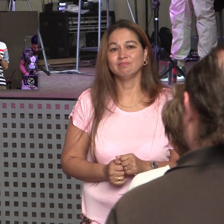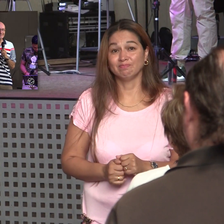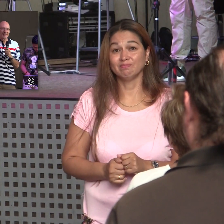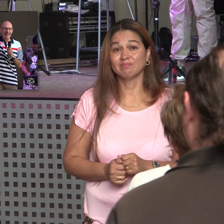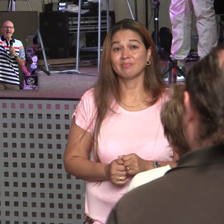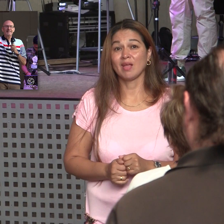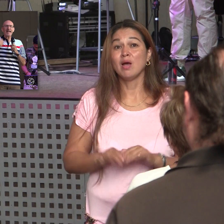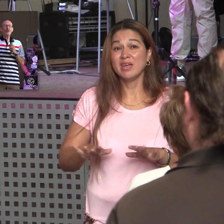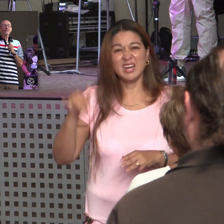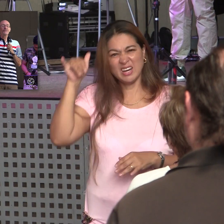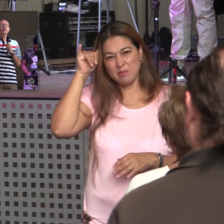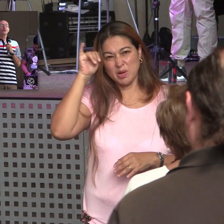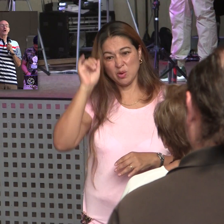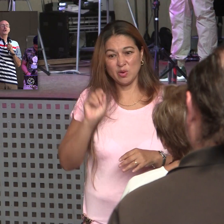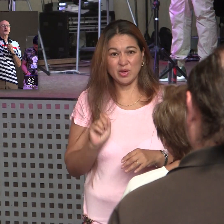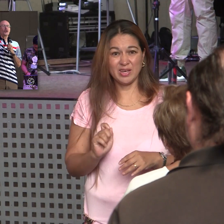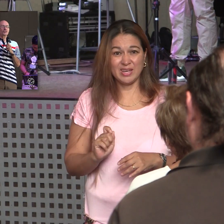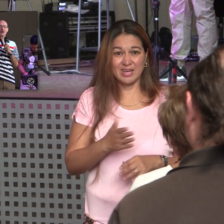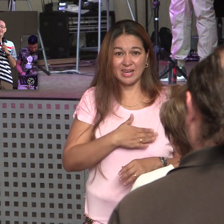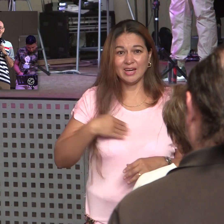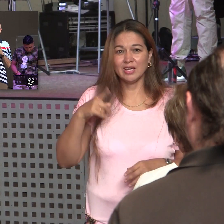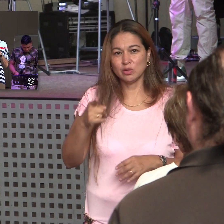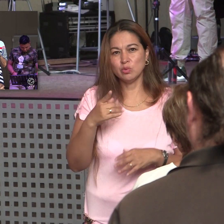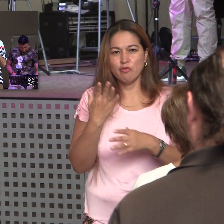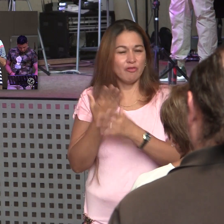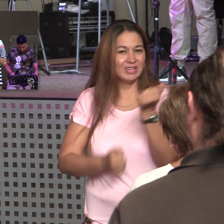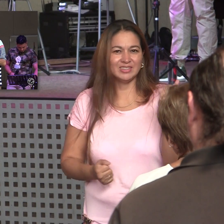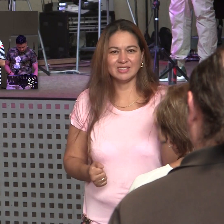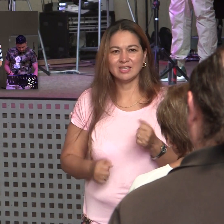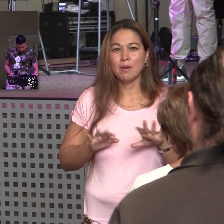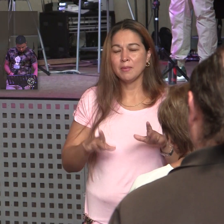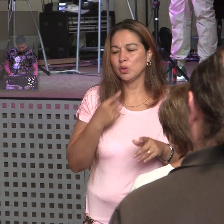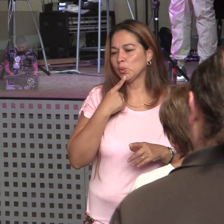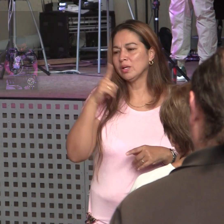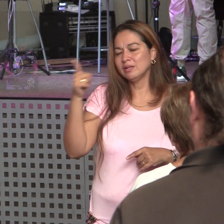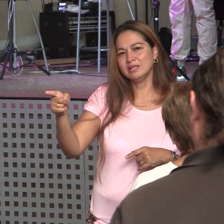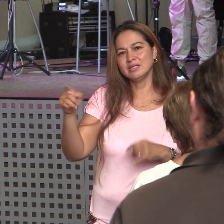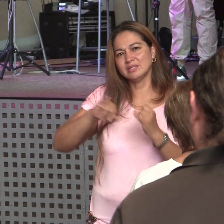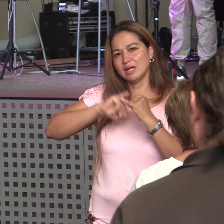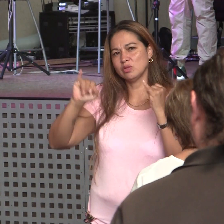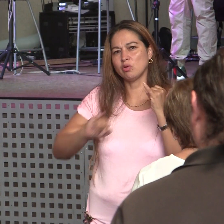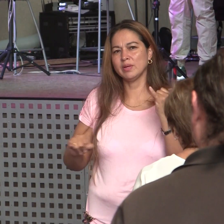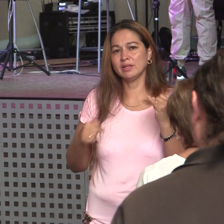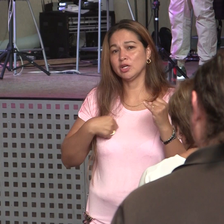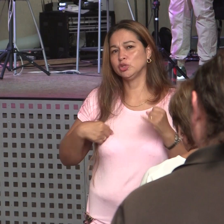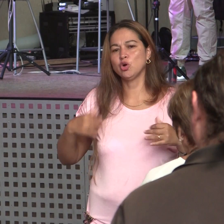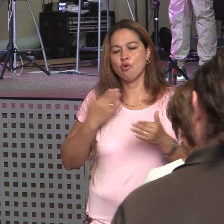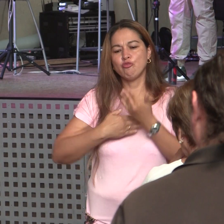¿sabes qué? Tengo un futuro glorioso en Cristo Jesús. ¡Aleluya!